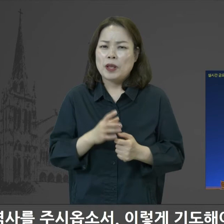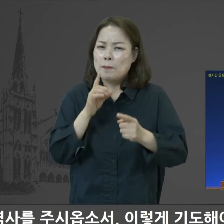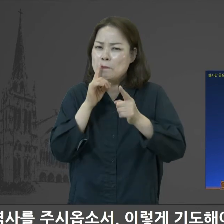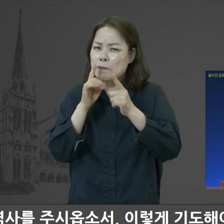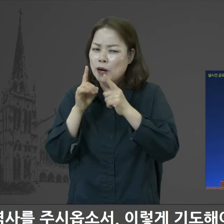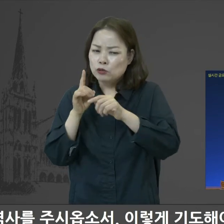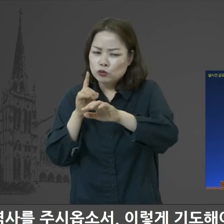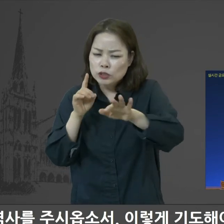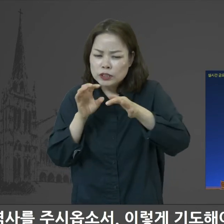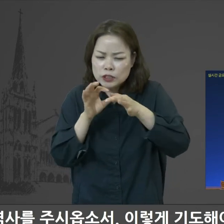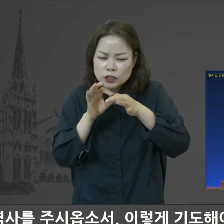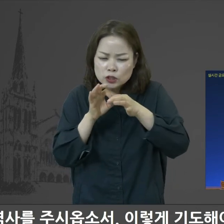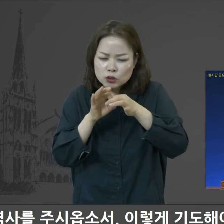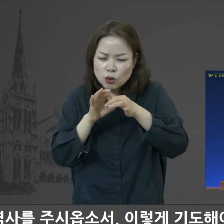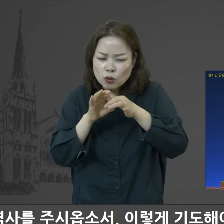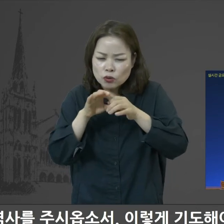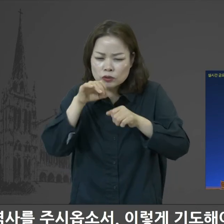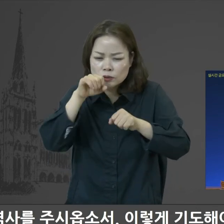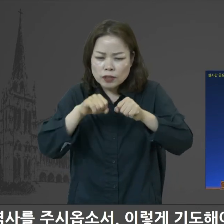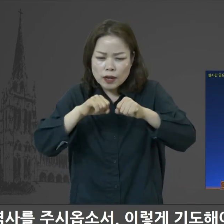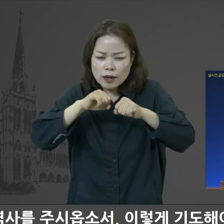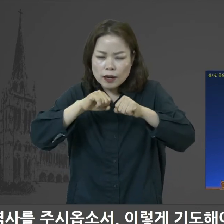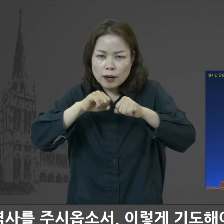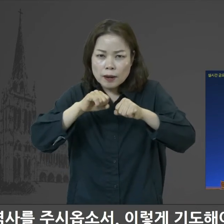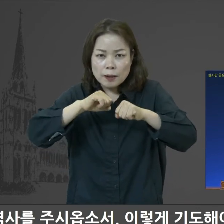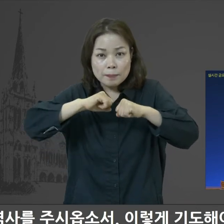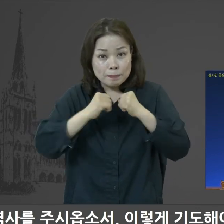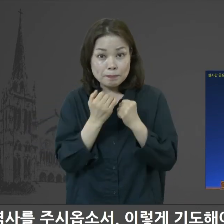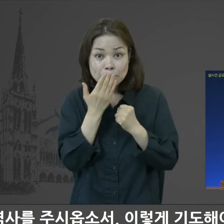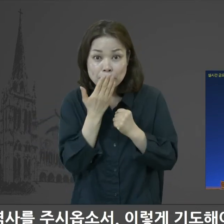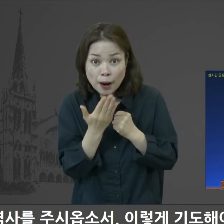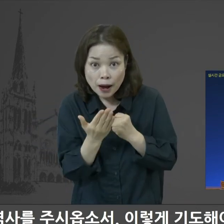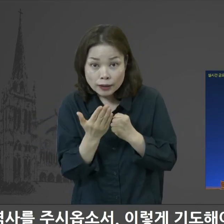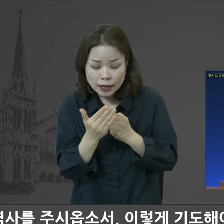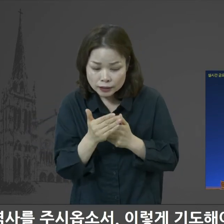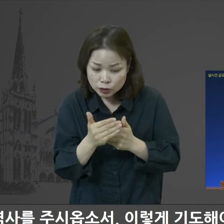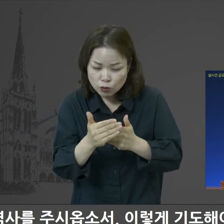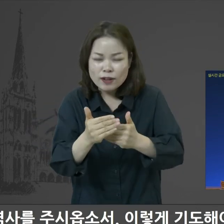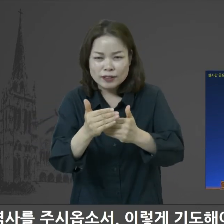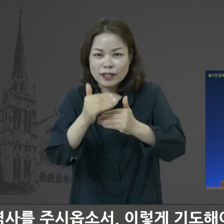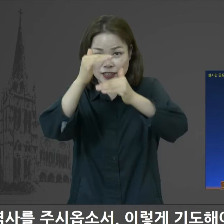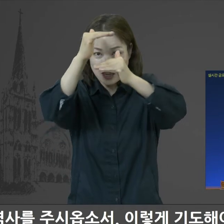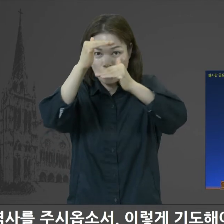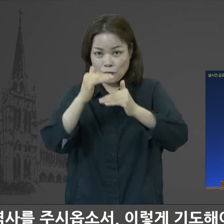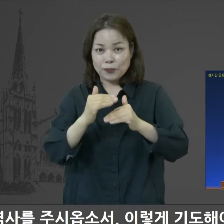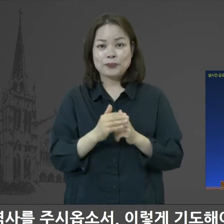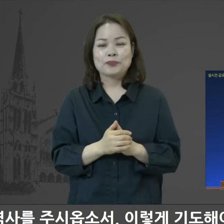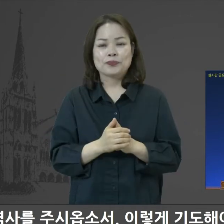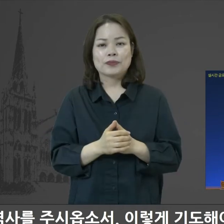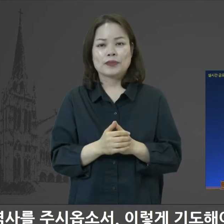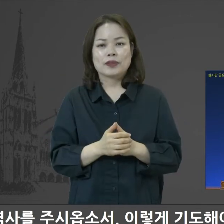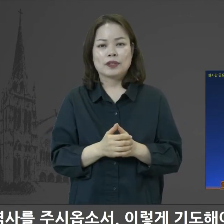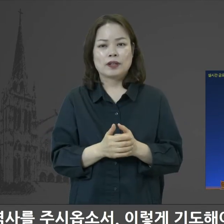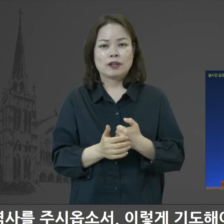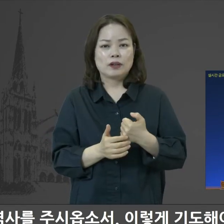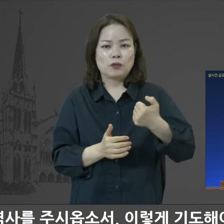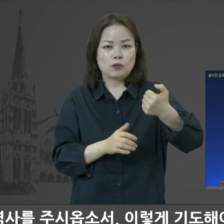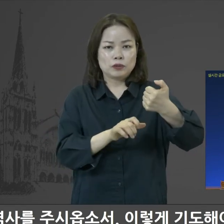말씀이 우리로 하여금 행동하게 하는 그 과정에 관한 본문입니다. 4절 5절,